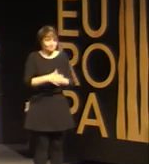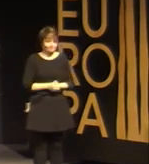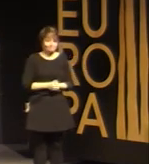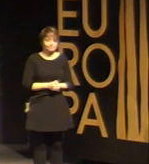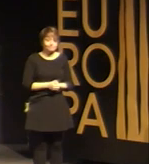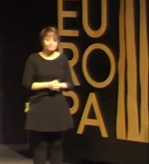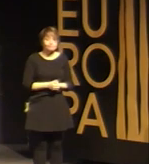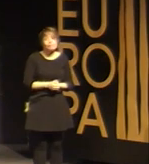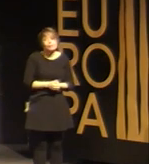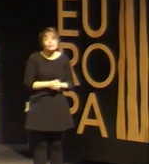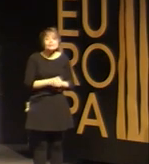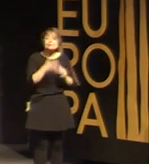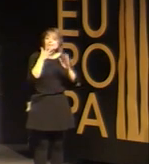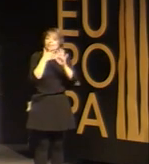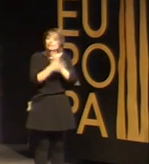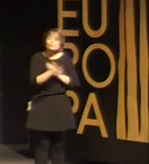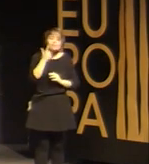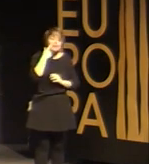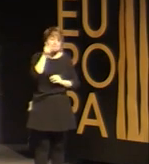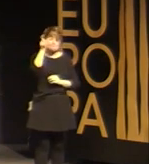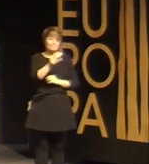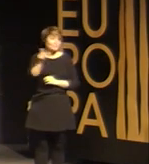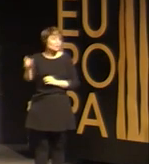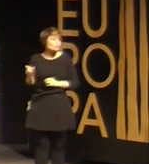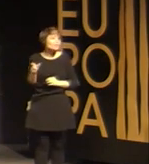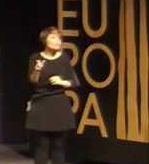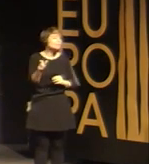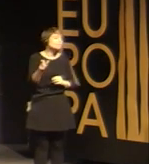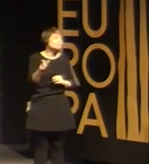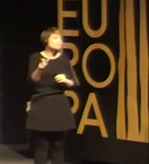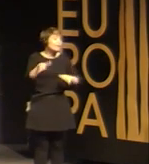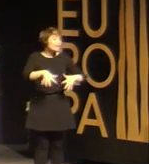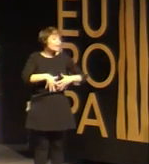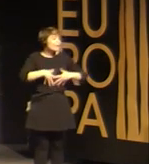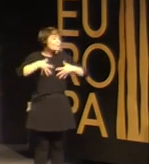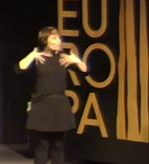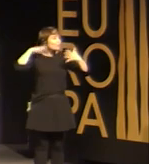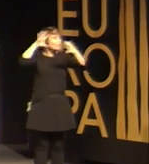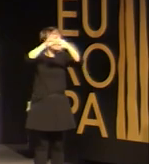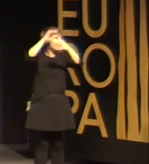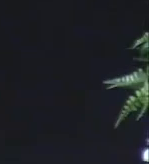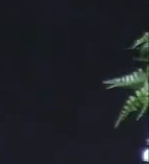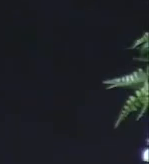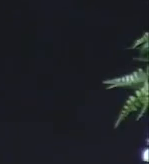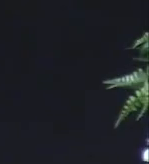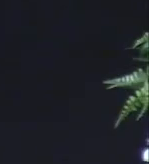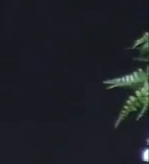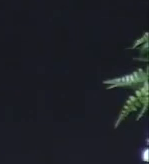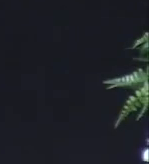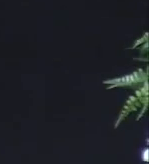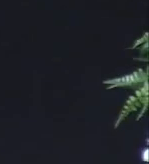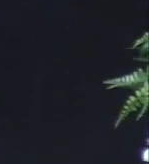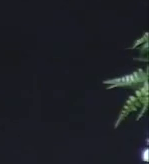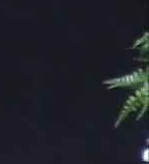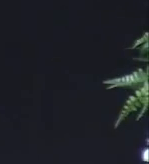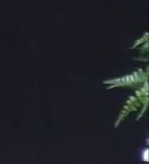entre otras cosas que el ser humano por aquello de que se emociona con la imaginación es el único animal